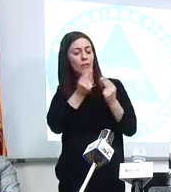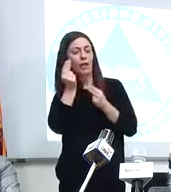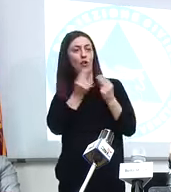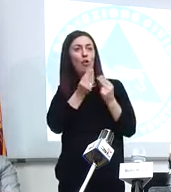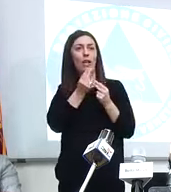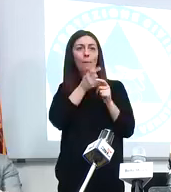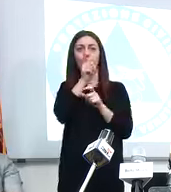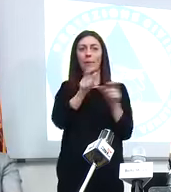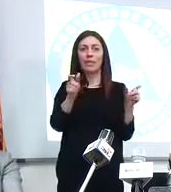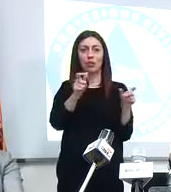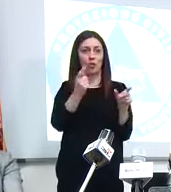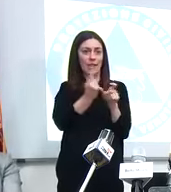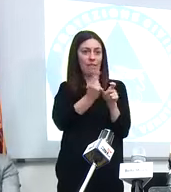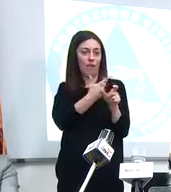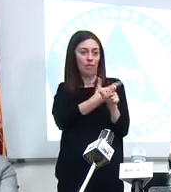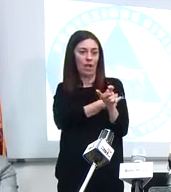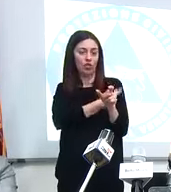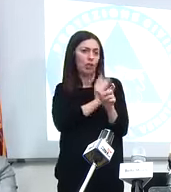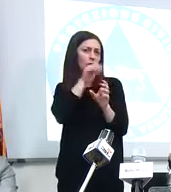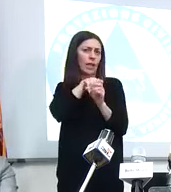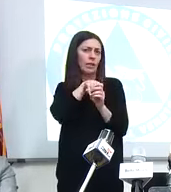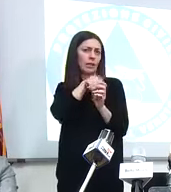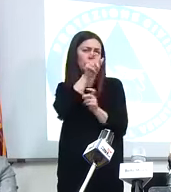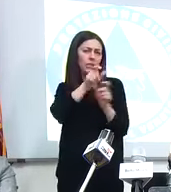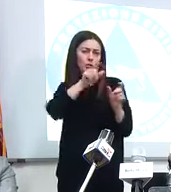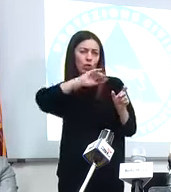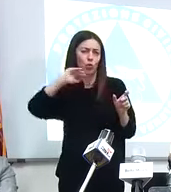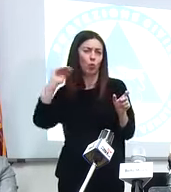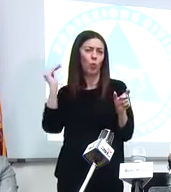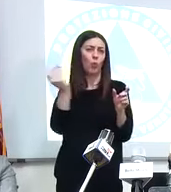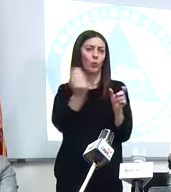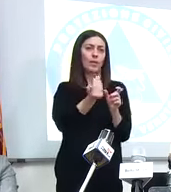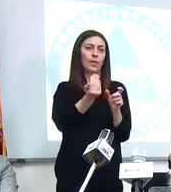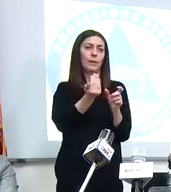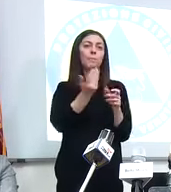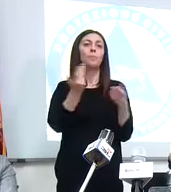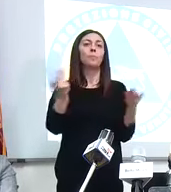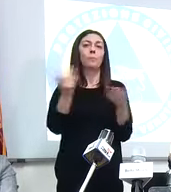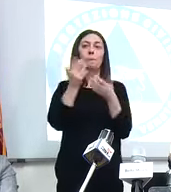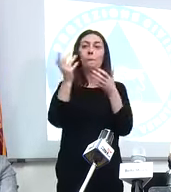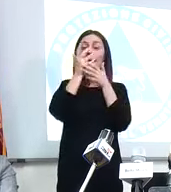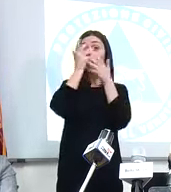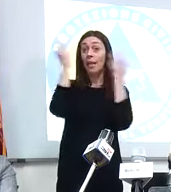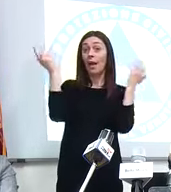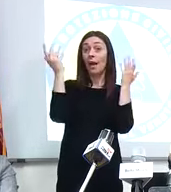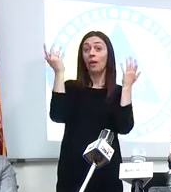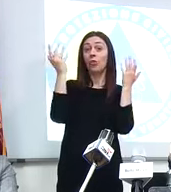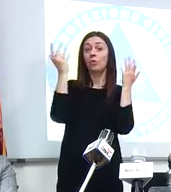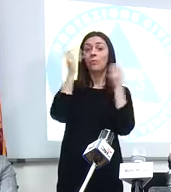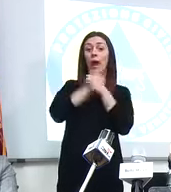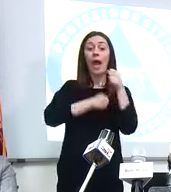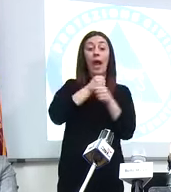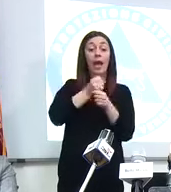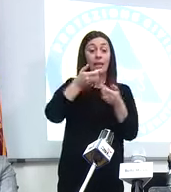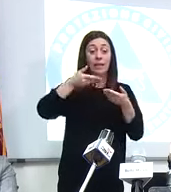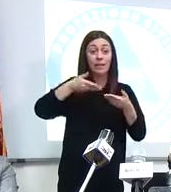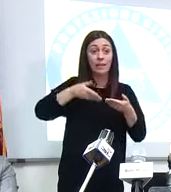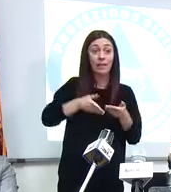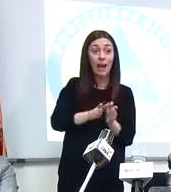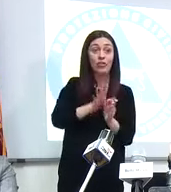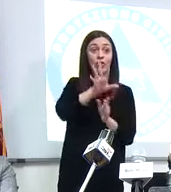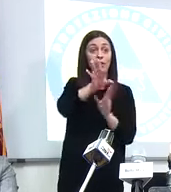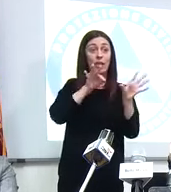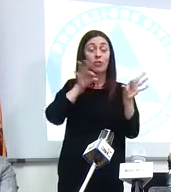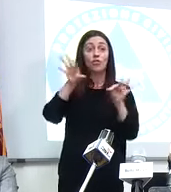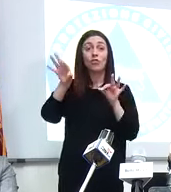proteggere, ci sono naturalmente tutti. È chiaro che le scelte delle coorti vengono fatte non a